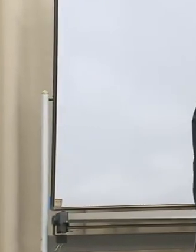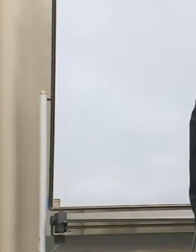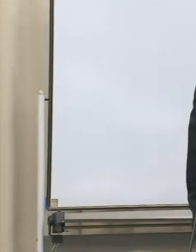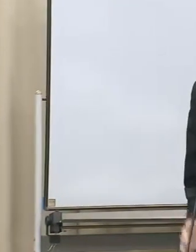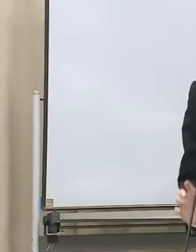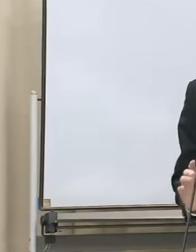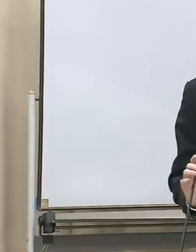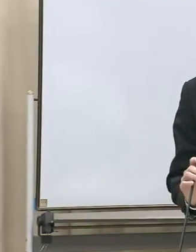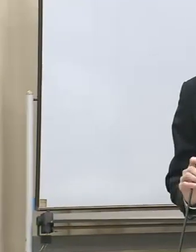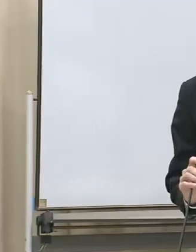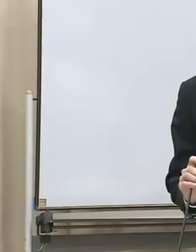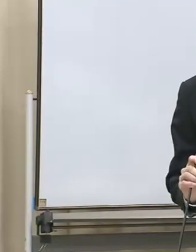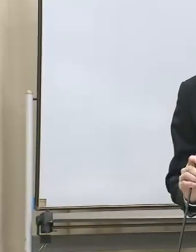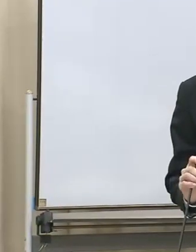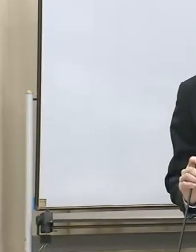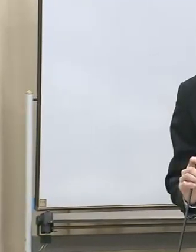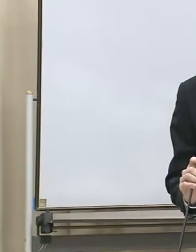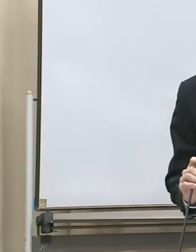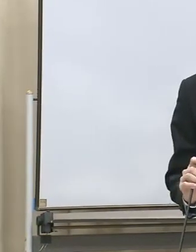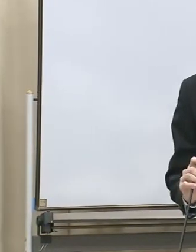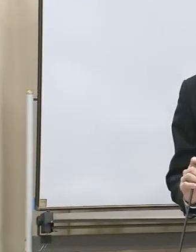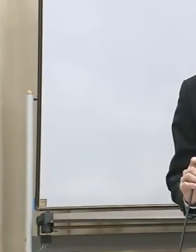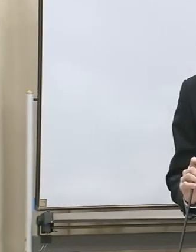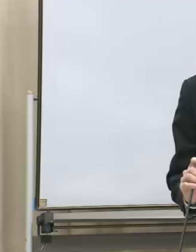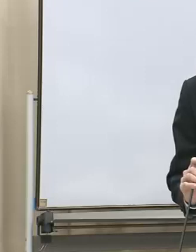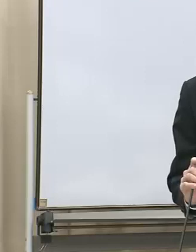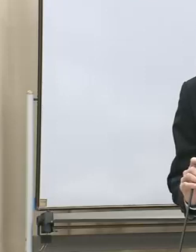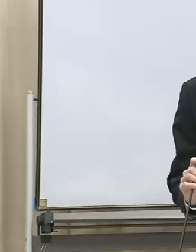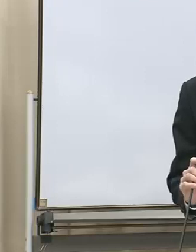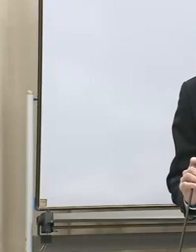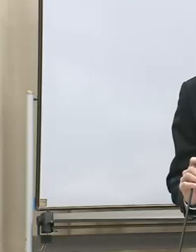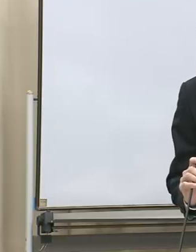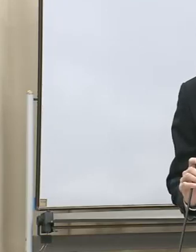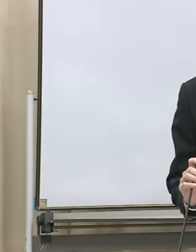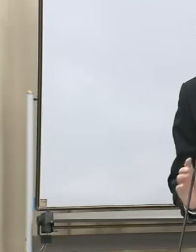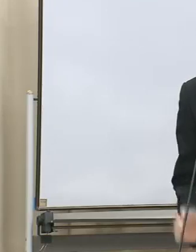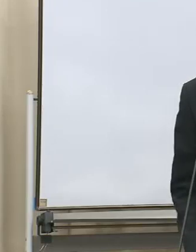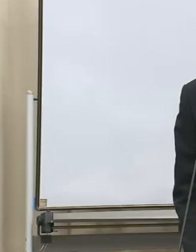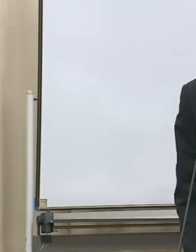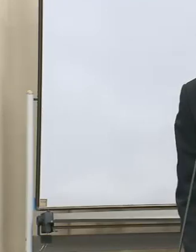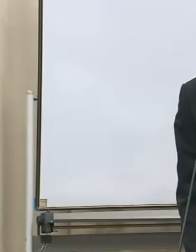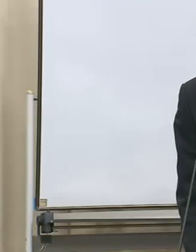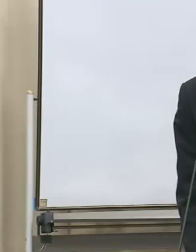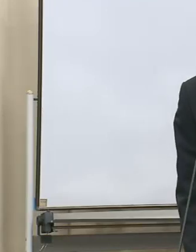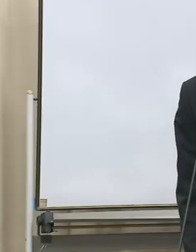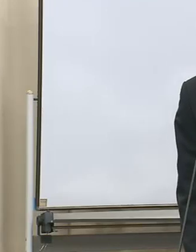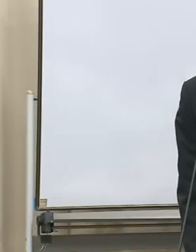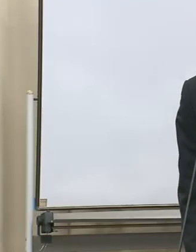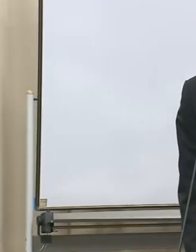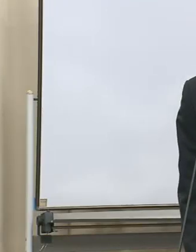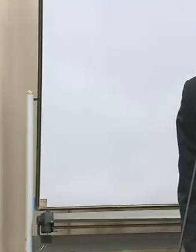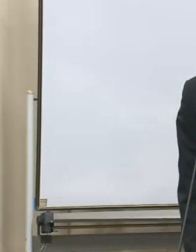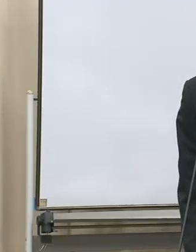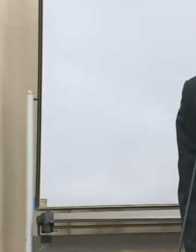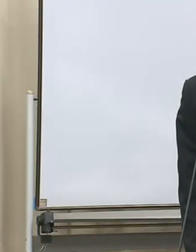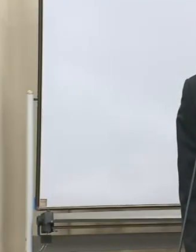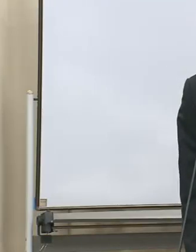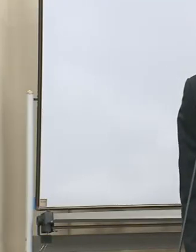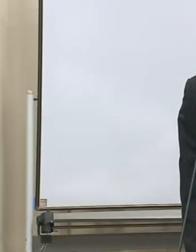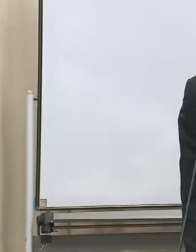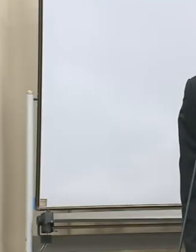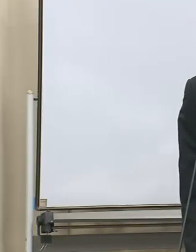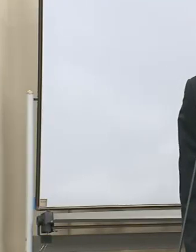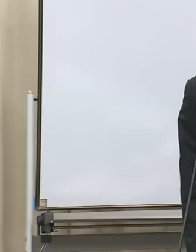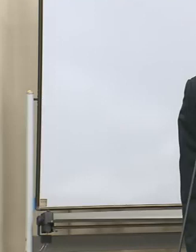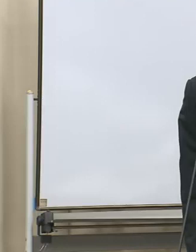が、こちらにつきましては、12日以降ということになりますけれども、の入院の方が